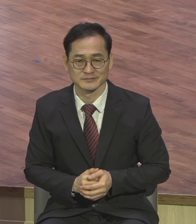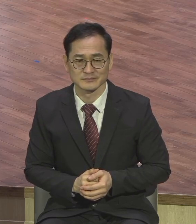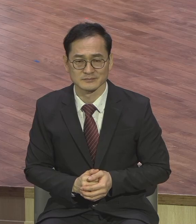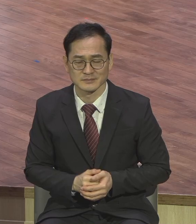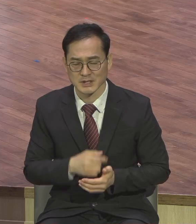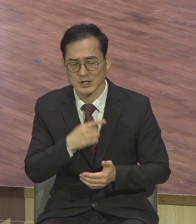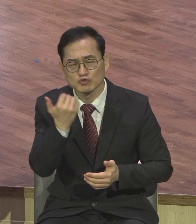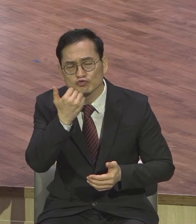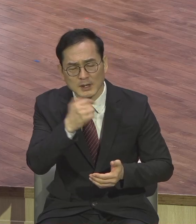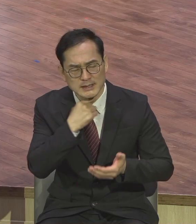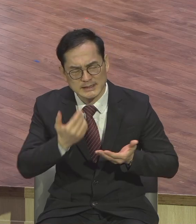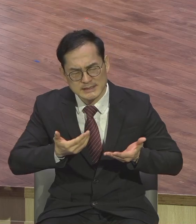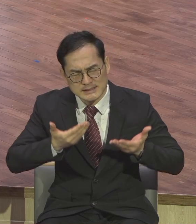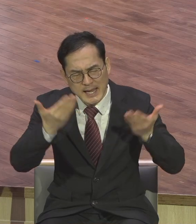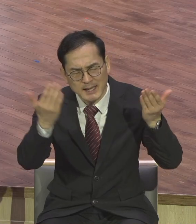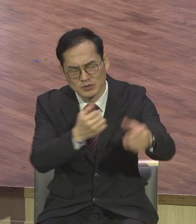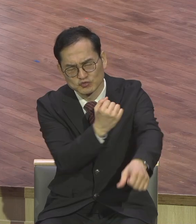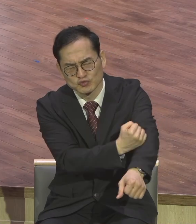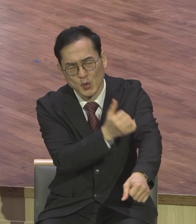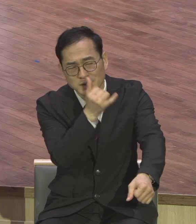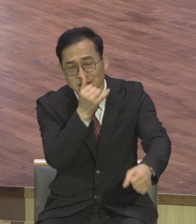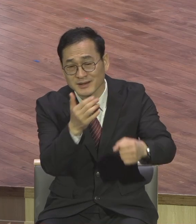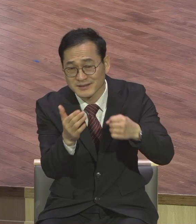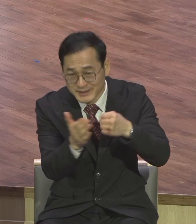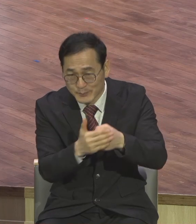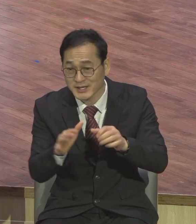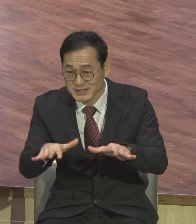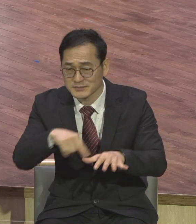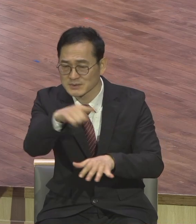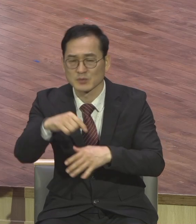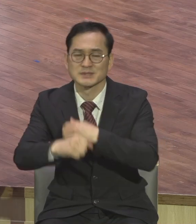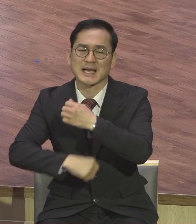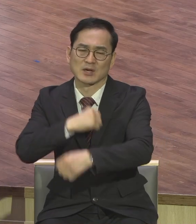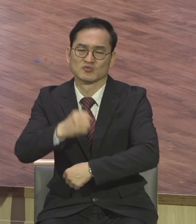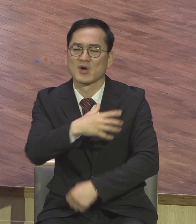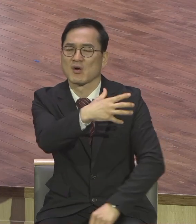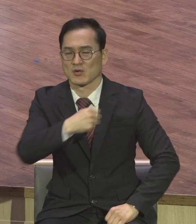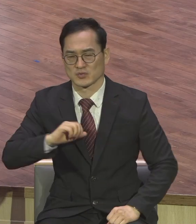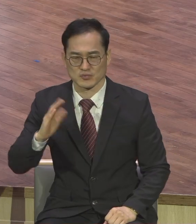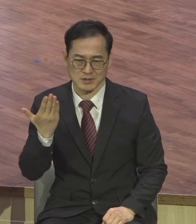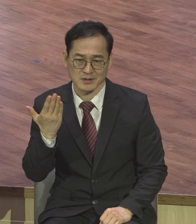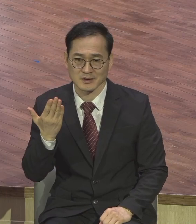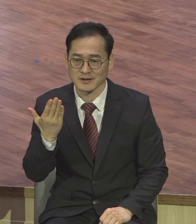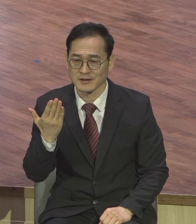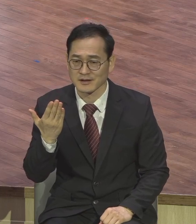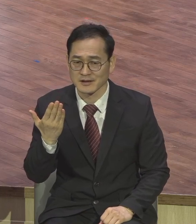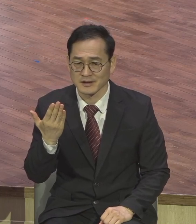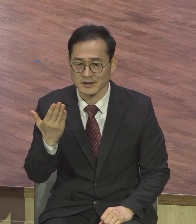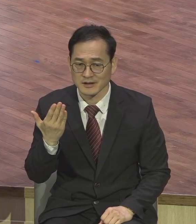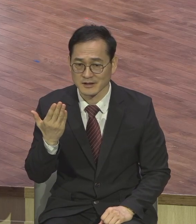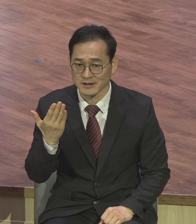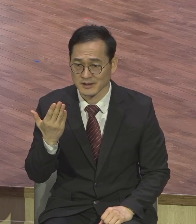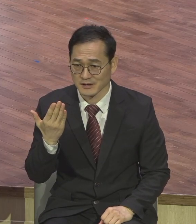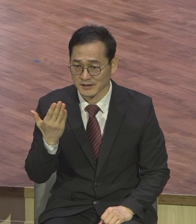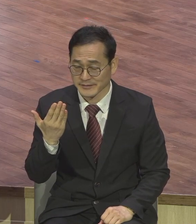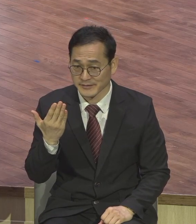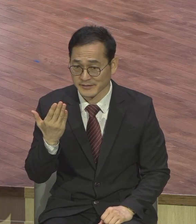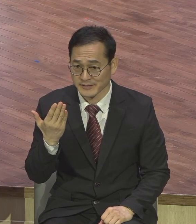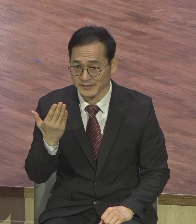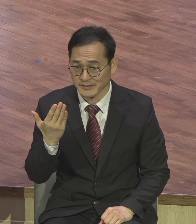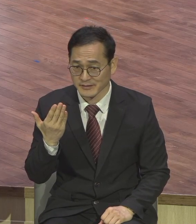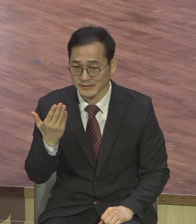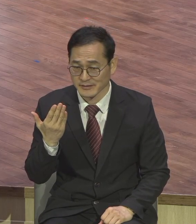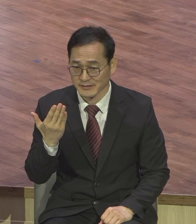숭고한 희생이 있었기 때문에 지금 우리가 자유롭게 살 수 있다는 말이지요. 그런데